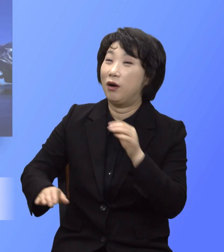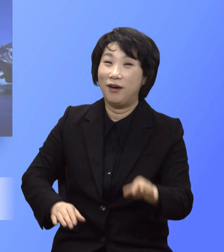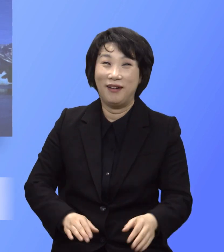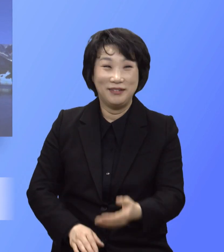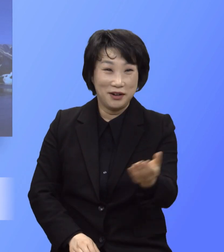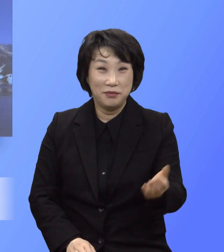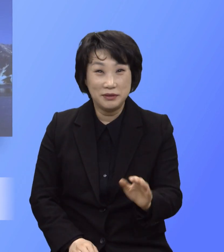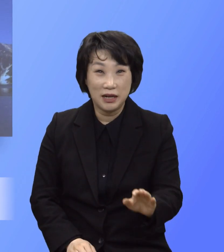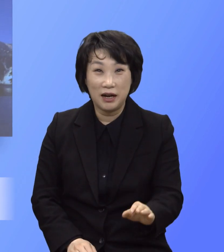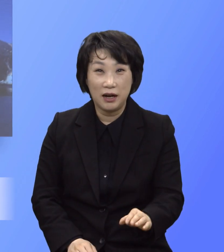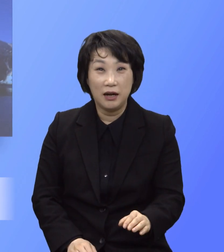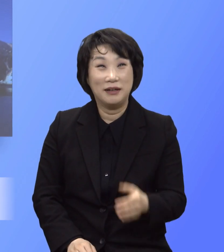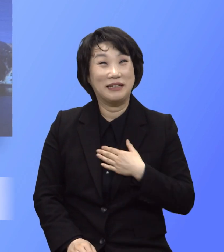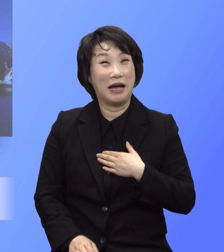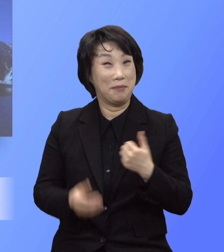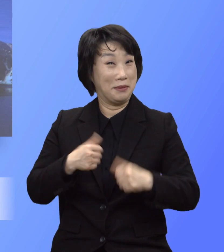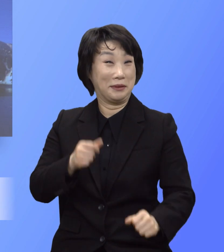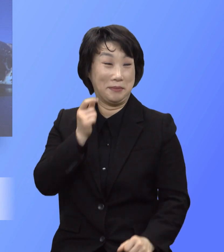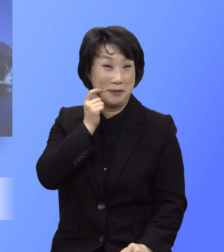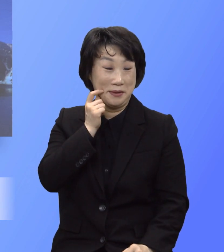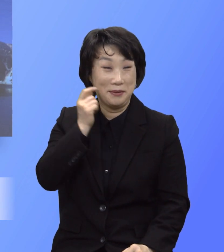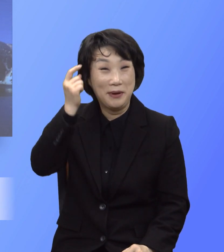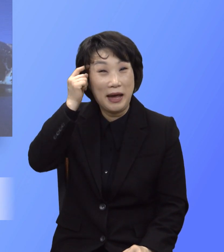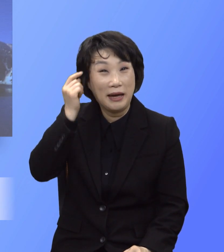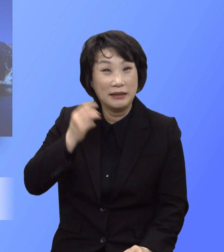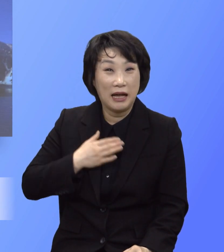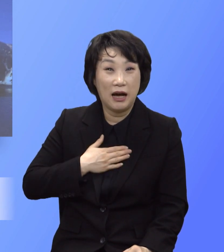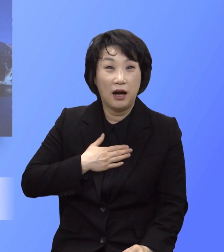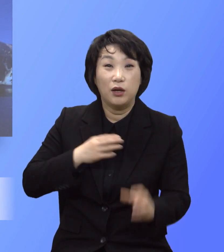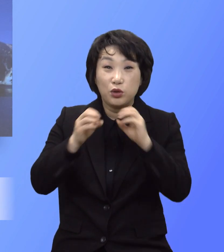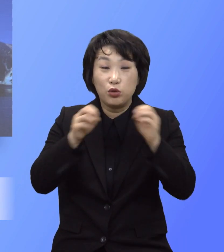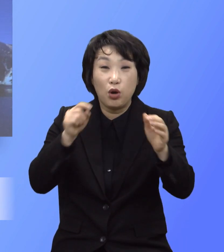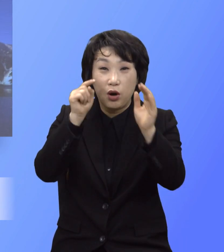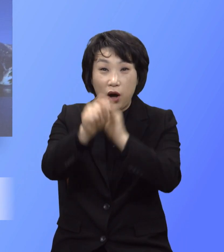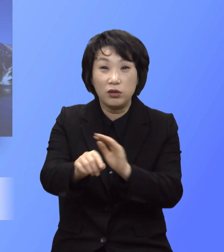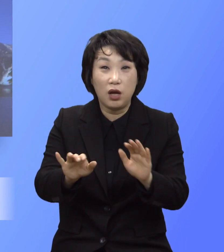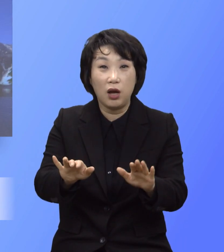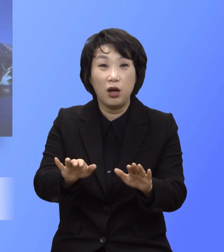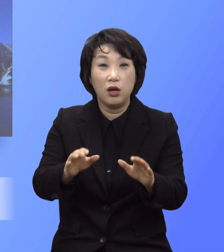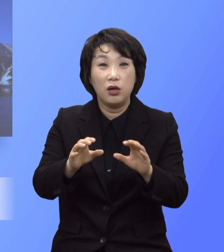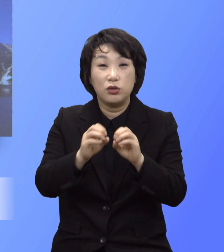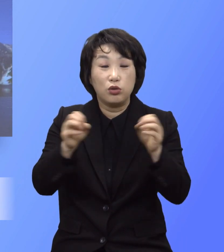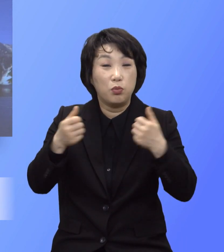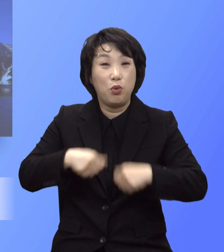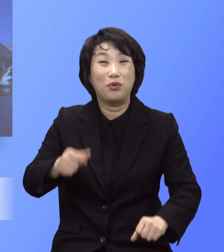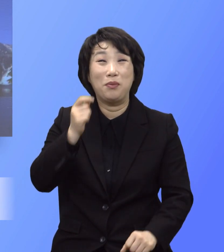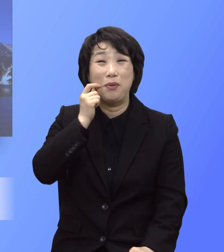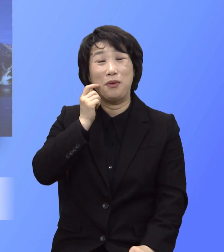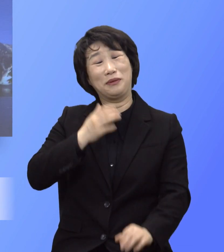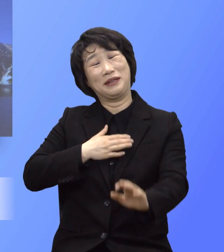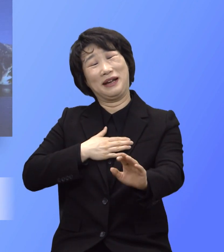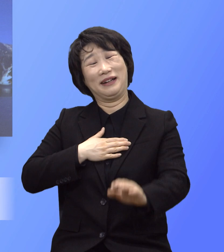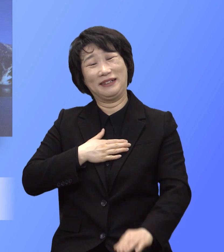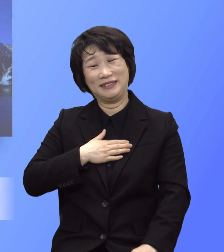어떻든 안 물러나거든. 왜 안 물러나냐? 전도하러 간 사람이 물러나면 전도가 되느냐? 그